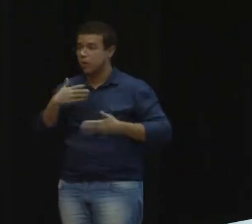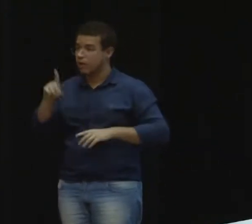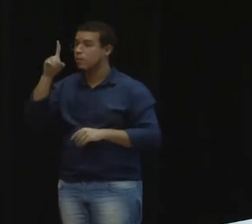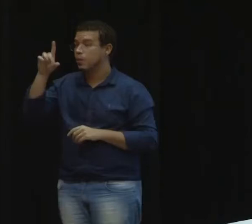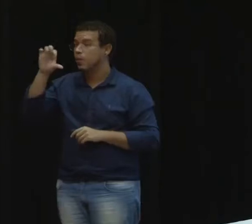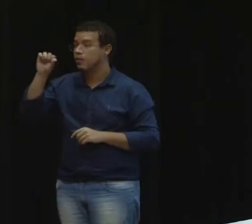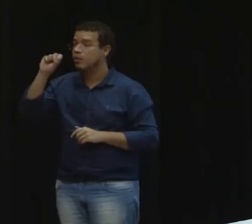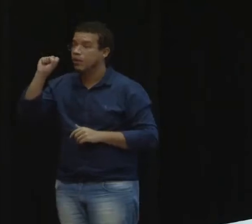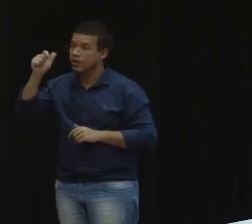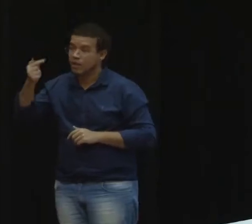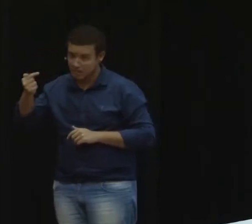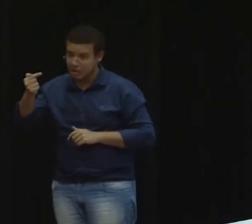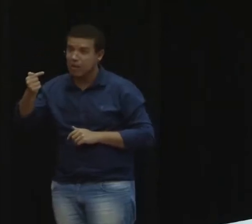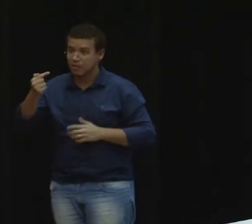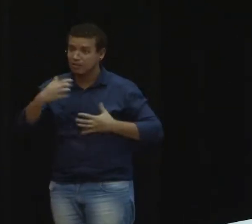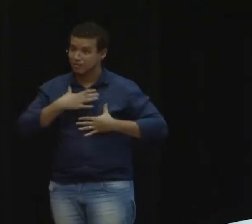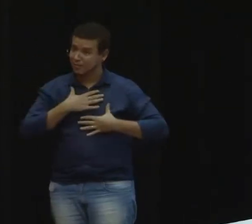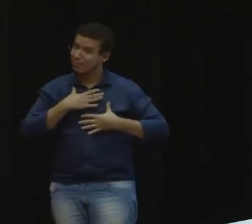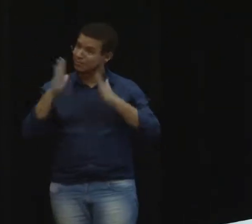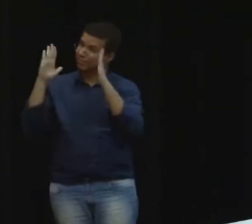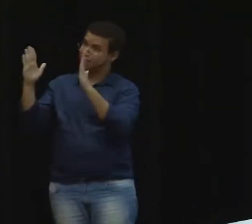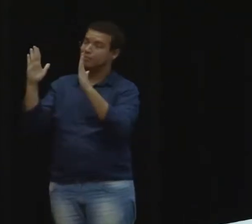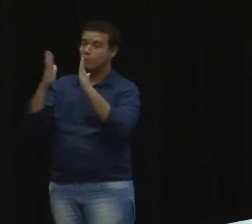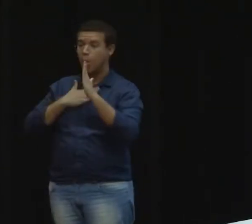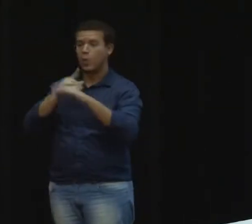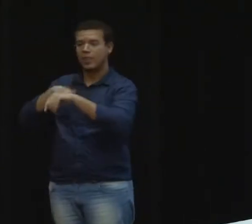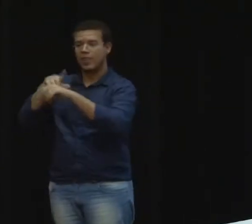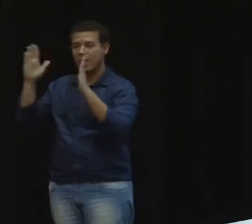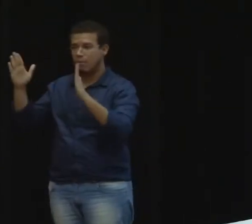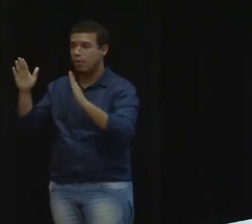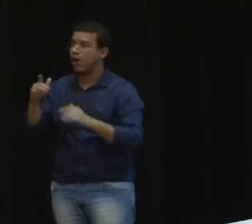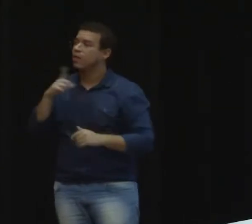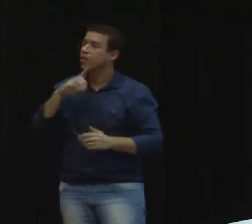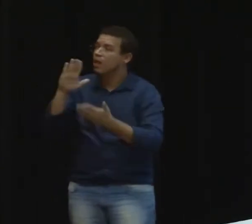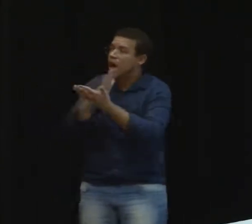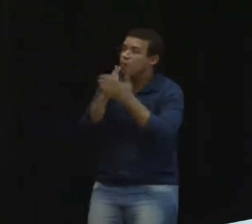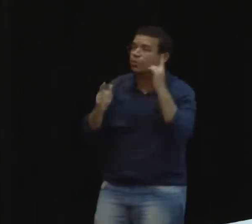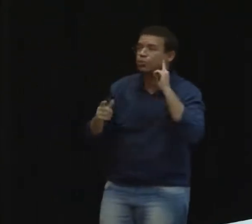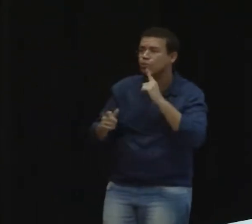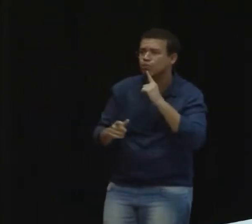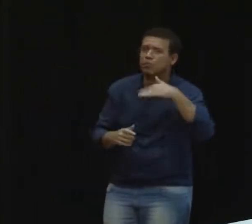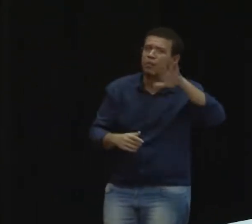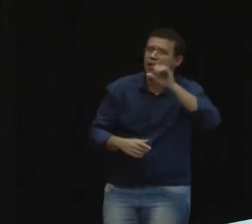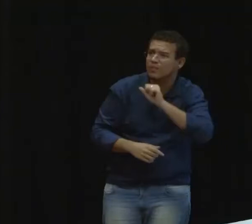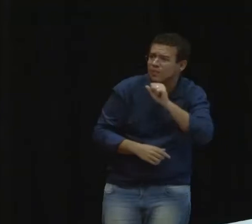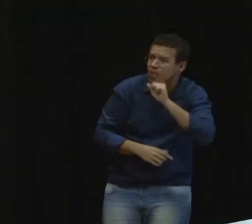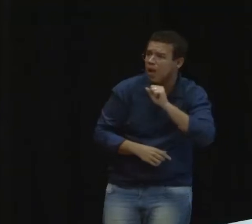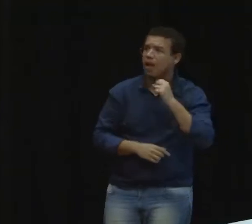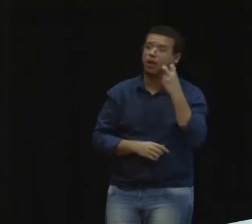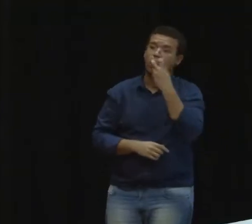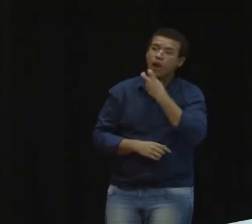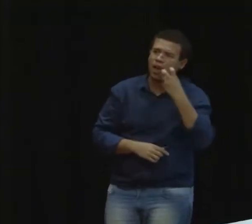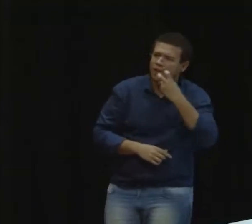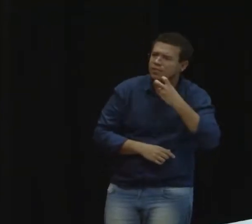Em que momento? 1987. Eu nasci em 1987. Então, alguns surdos são mais velhos,